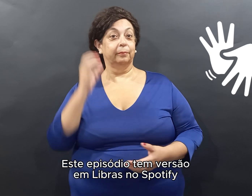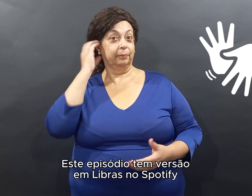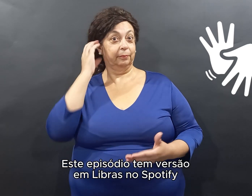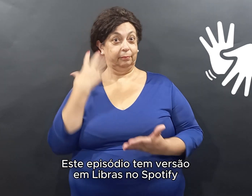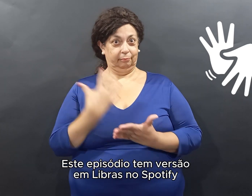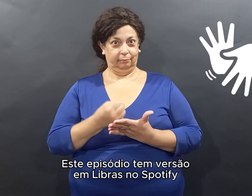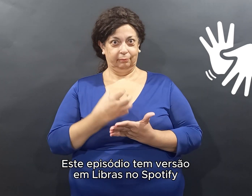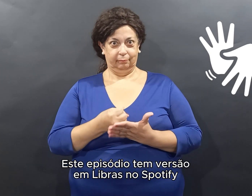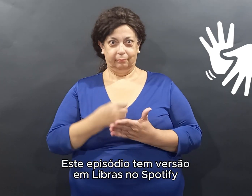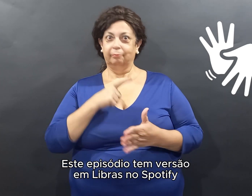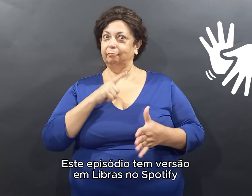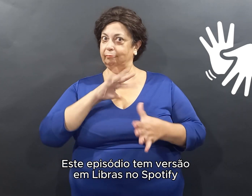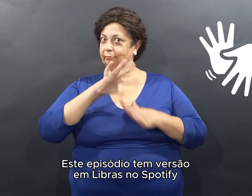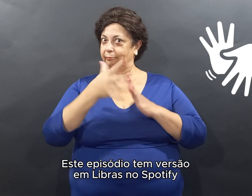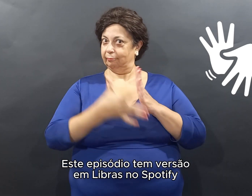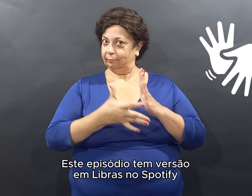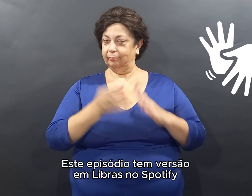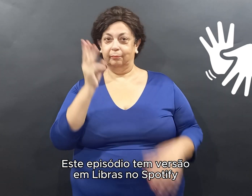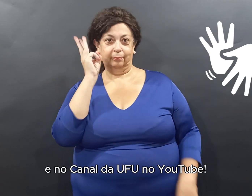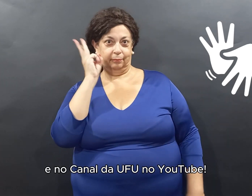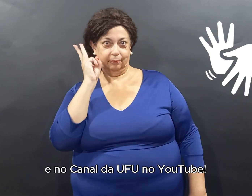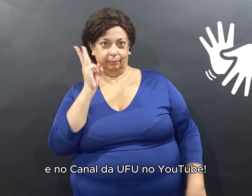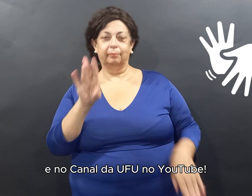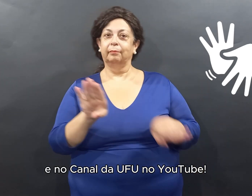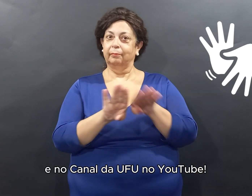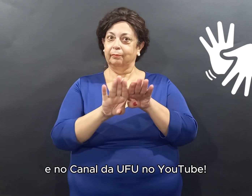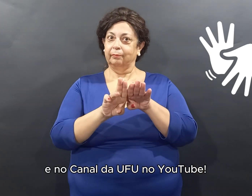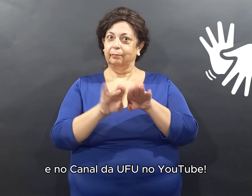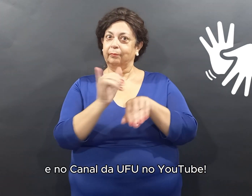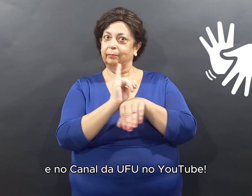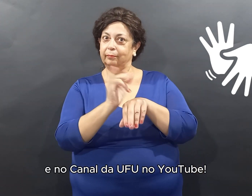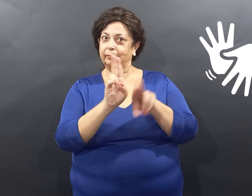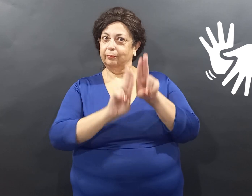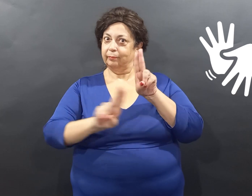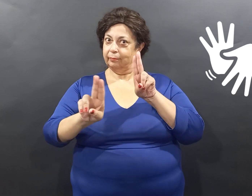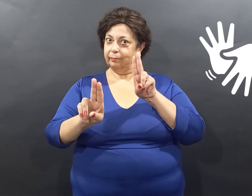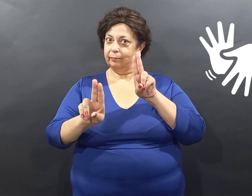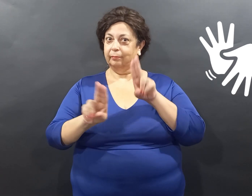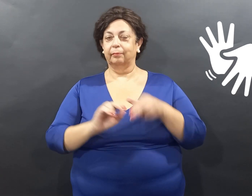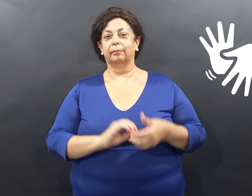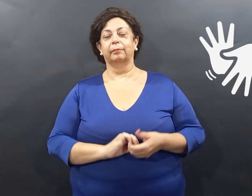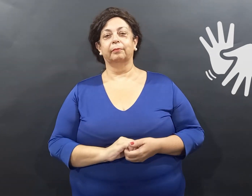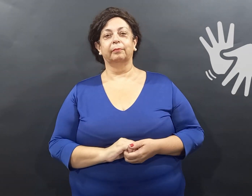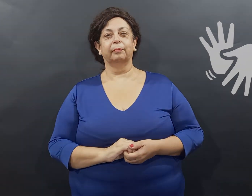Este episódio tem versão em Libras no Spotify e no canal da UFO no YouTube.